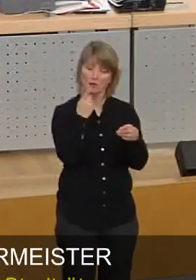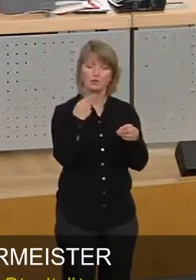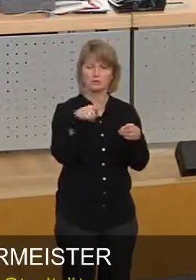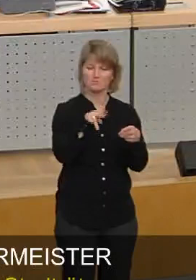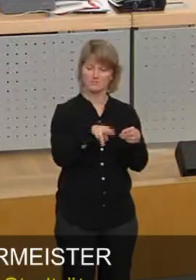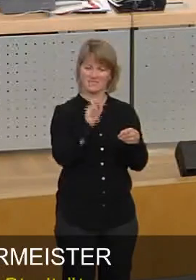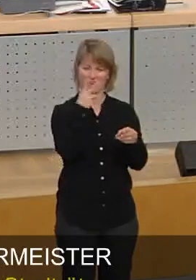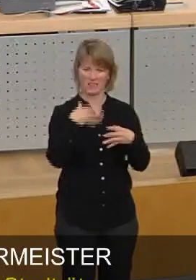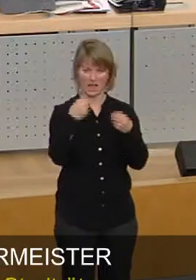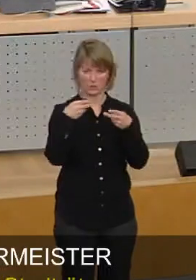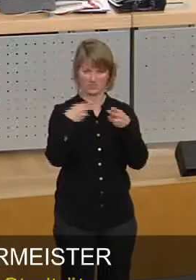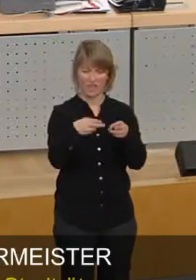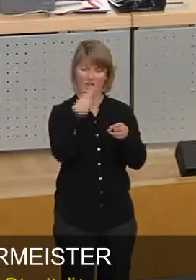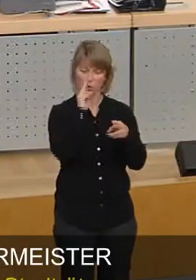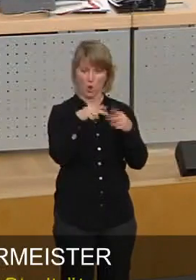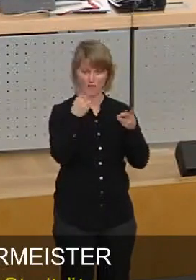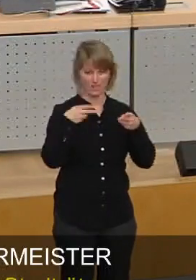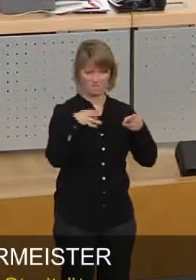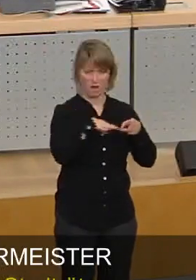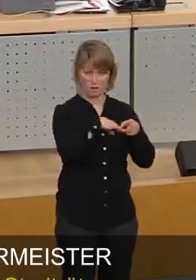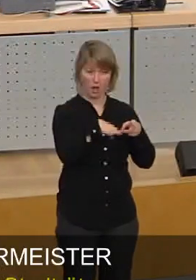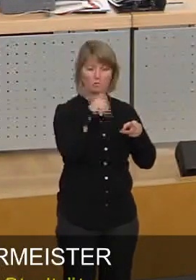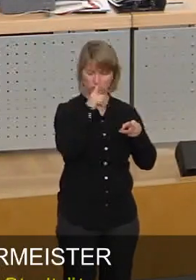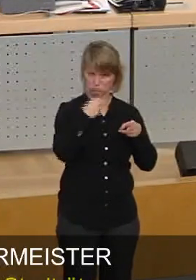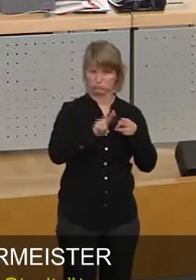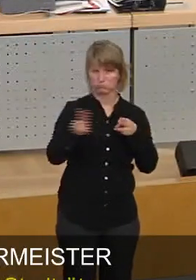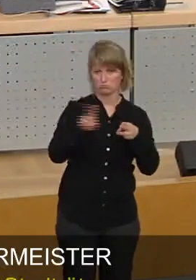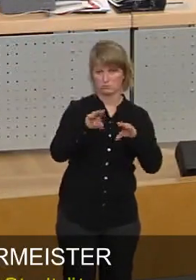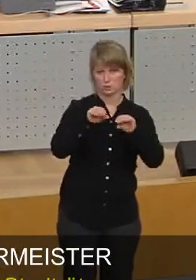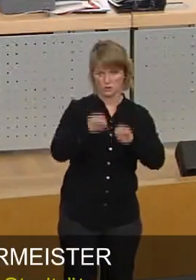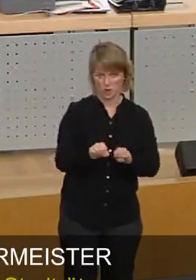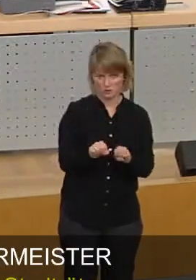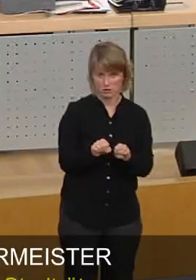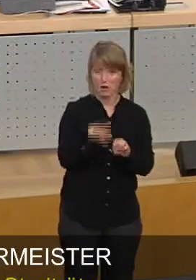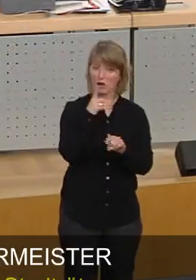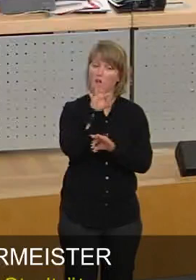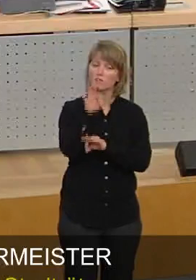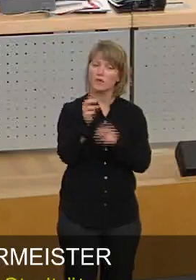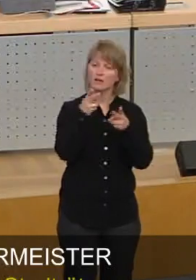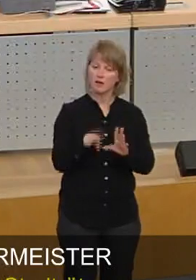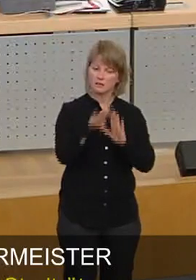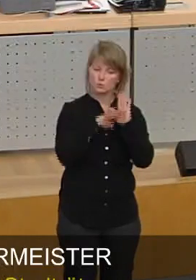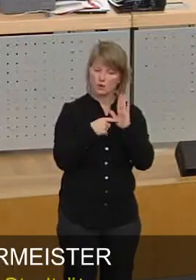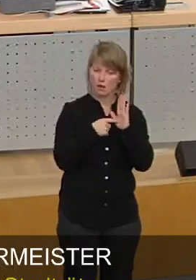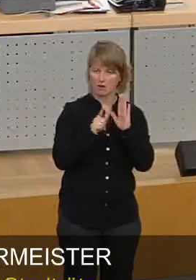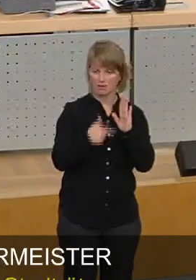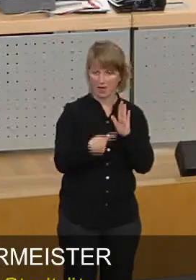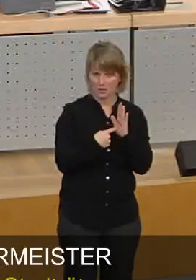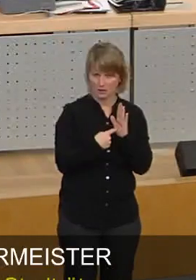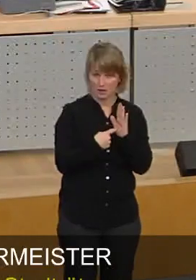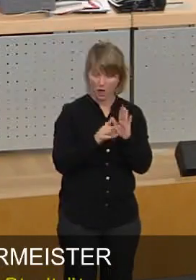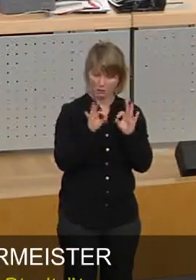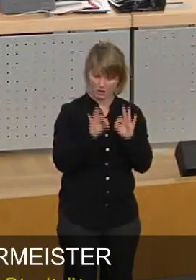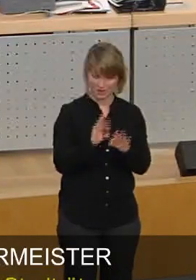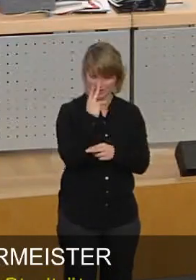im Regelfall von der befahrbaren öffentlichen Verkehrsfläche gewährleistet ist. Erstmal, hierfür gibt es keine Rechtsgrundlage. Technisch ist in der Tat vom